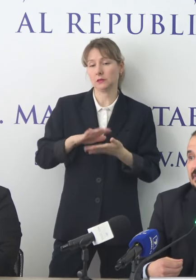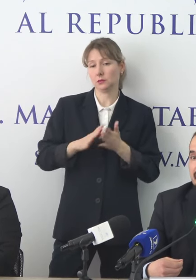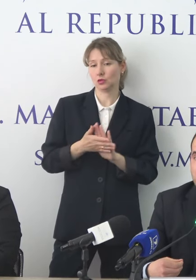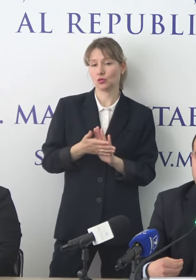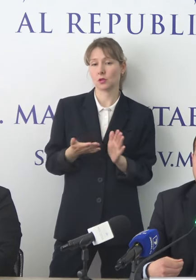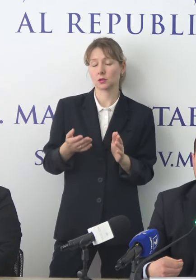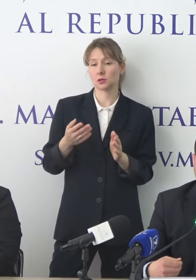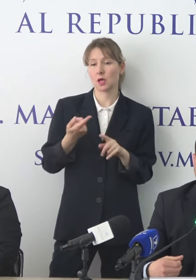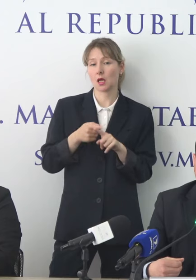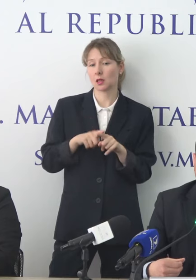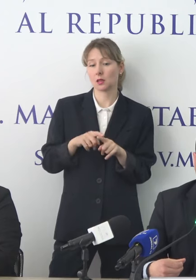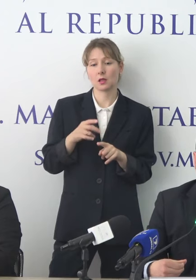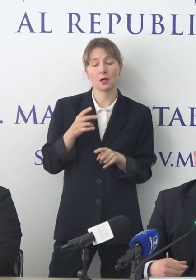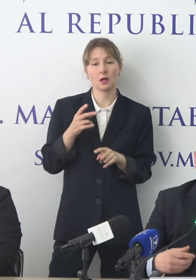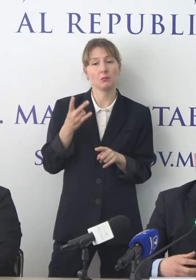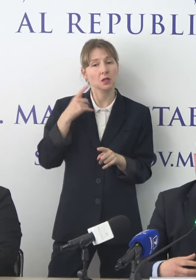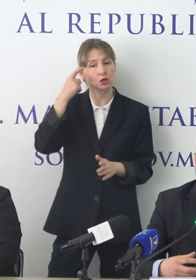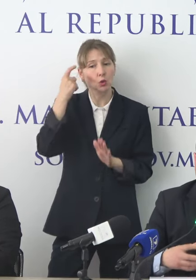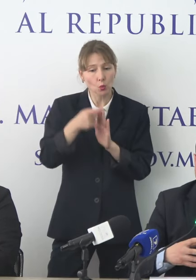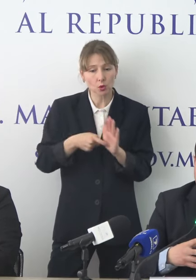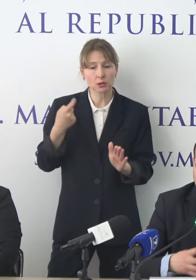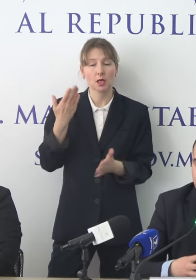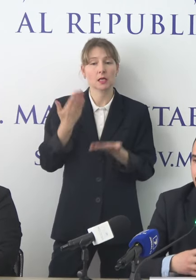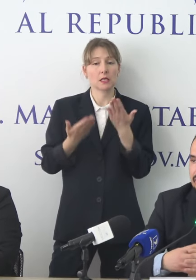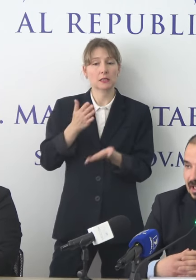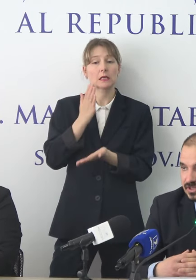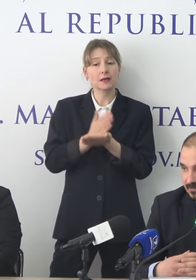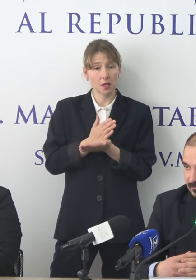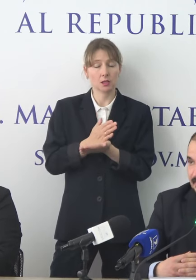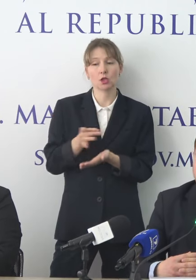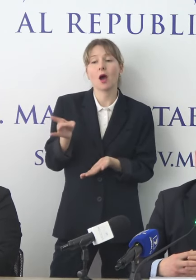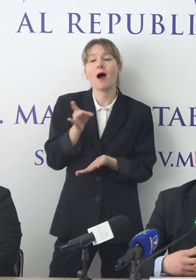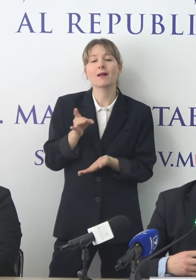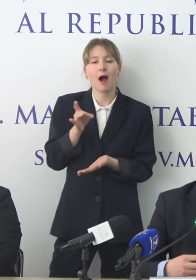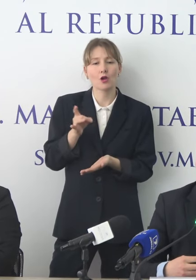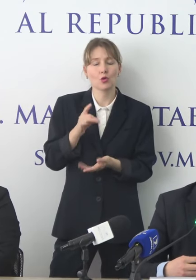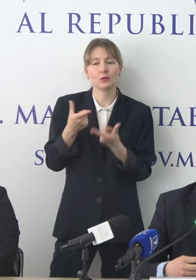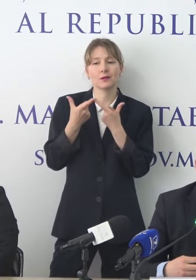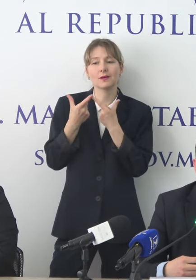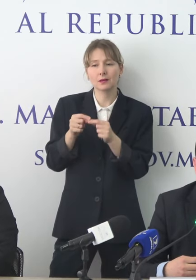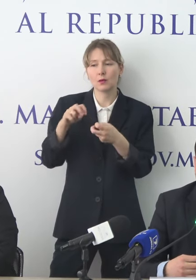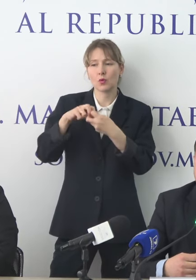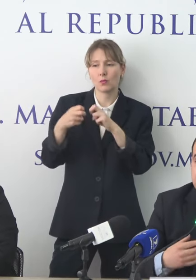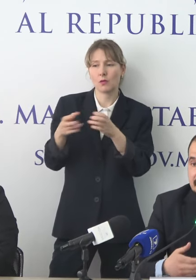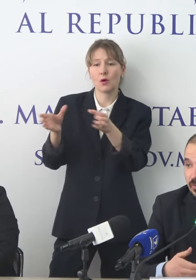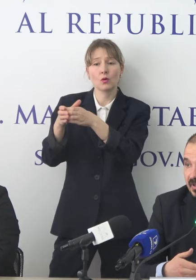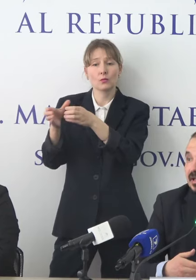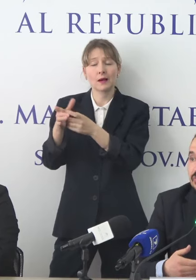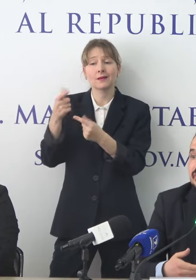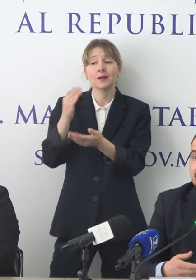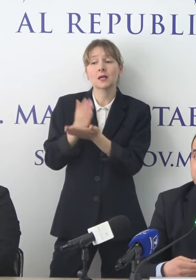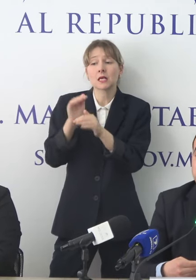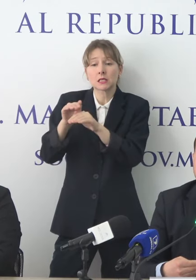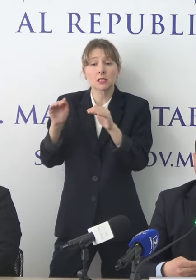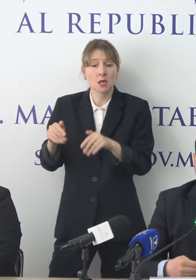clarificăm. Pentru că dacă există anumite raioane, codașe, anumite comunități în care există copii, dar